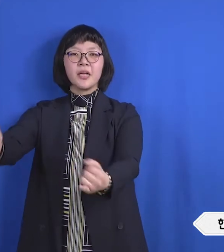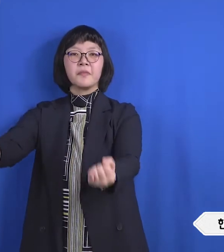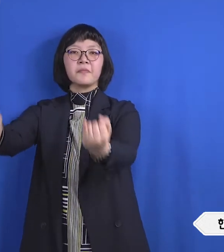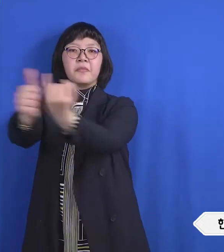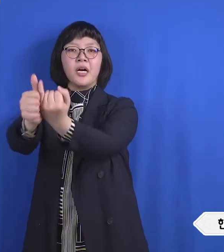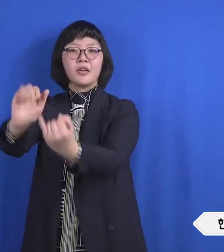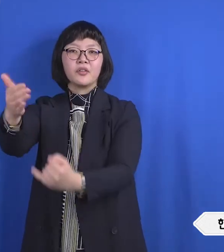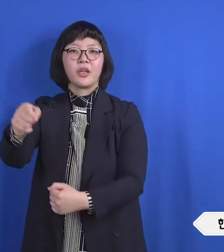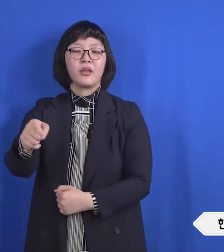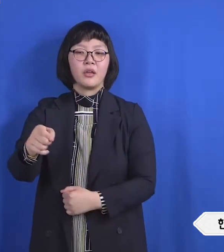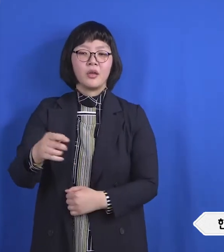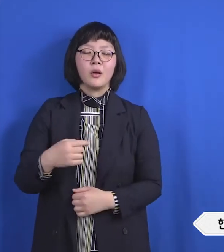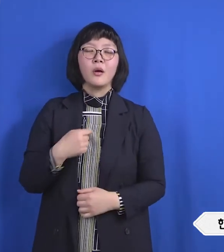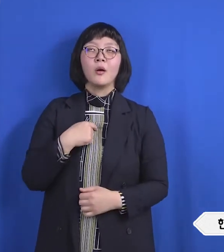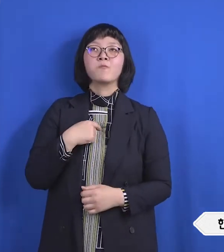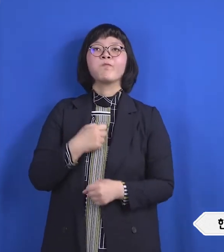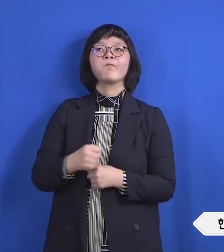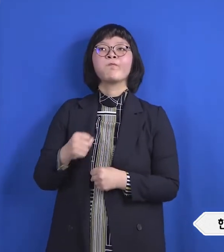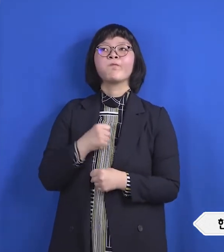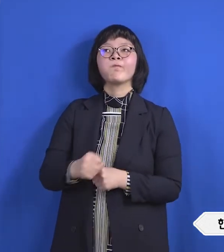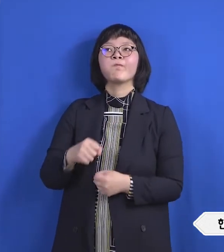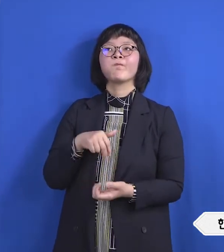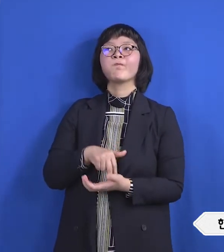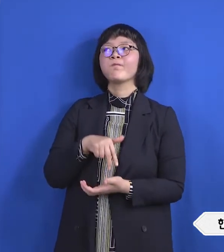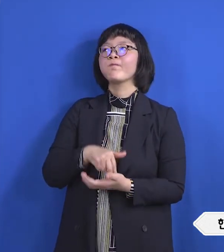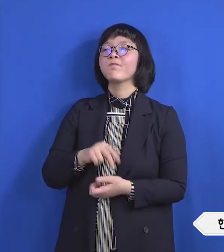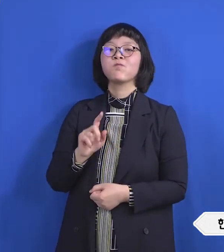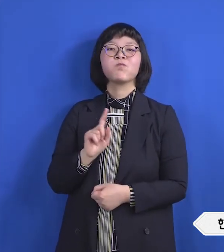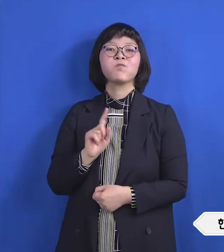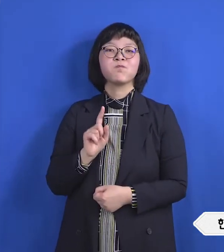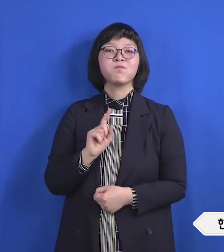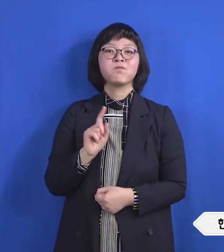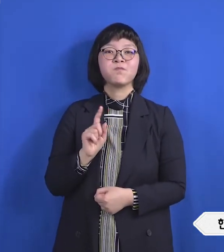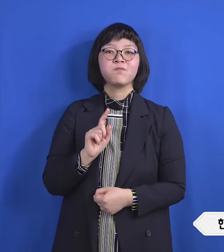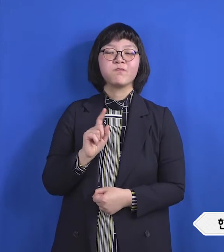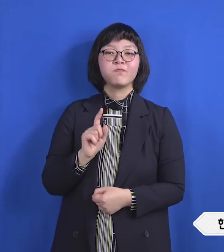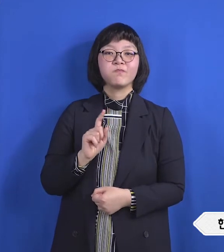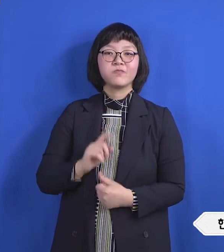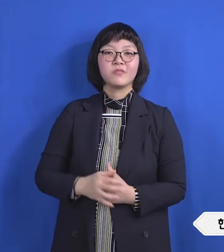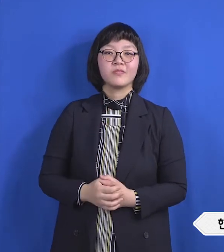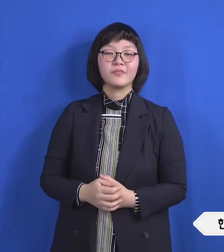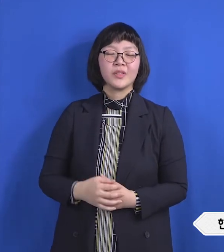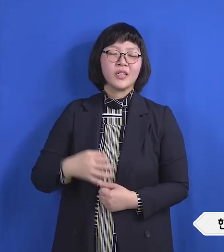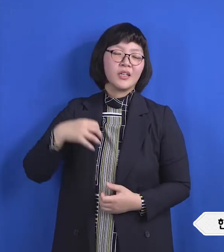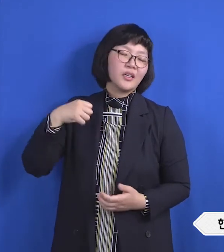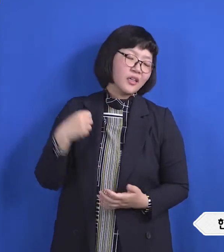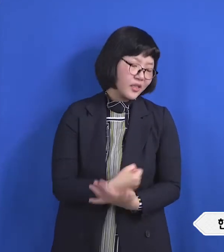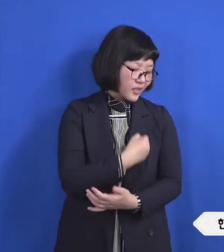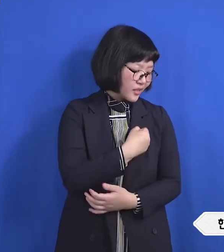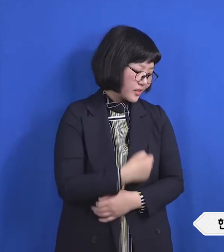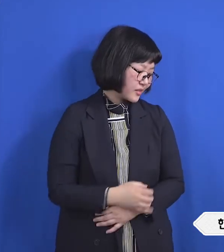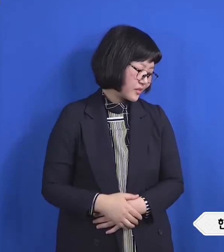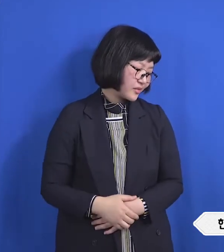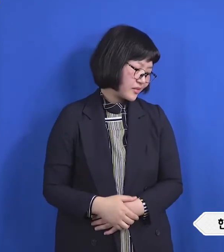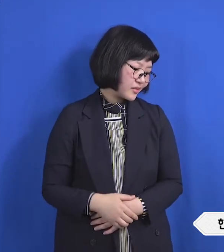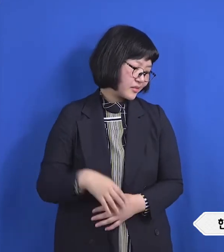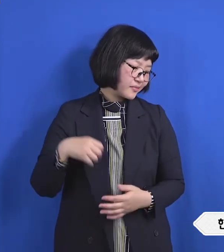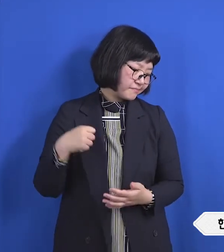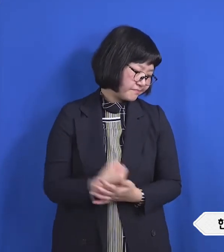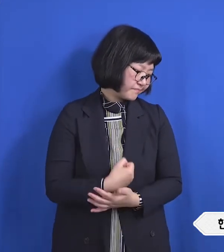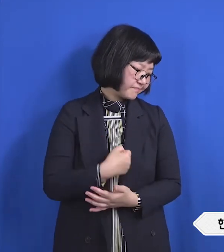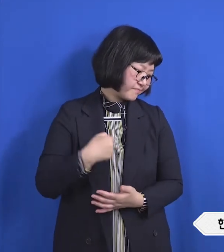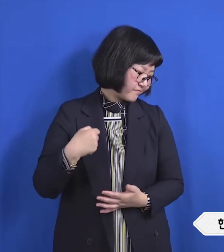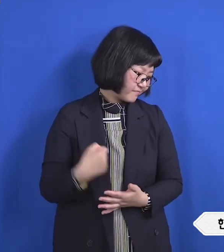생기게 만듭니다. 그래서 B가 C하고 결혼을 해버렸습니다. 한진아이 또다시 한번 닭 쫓는